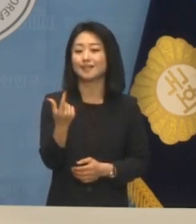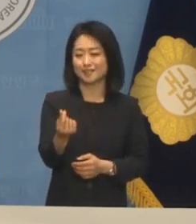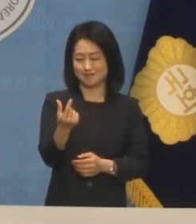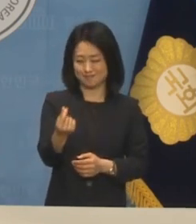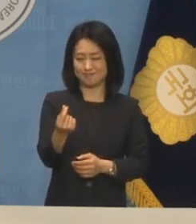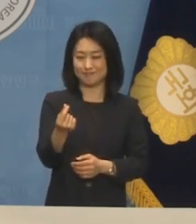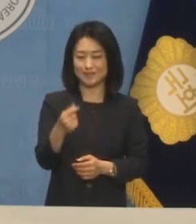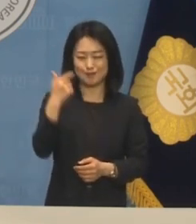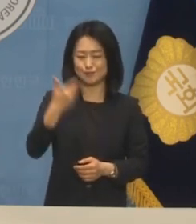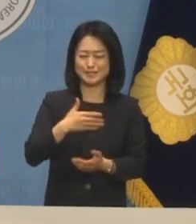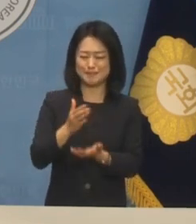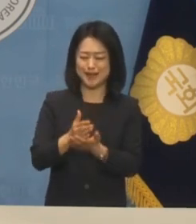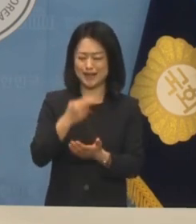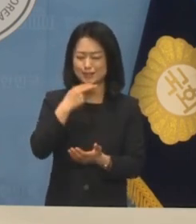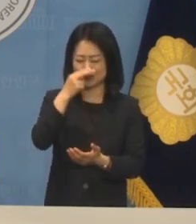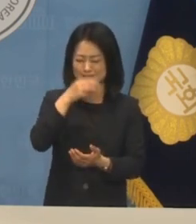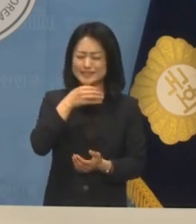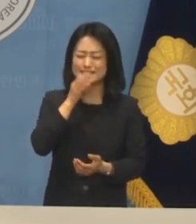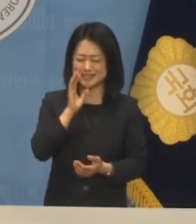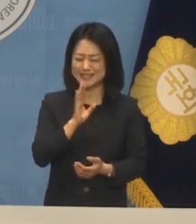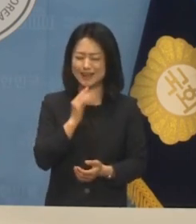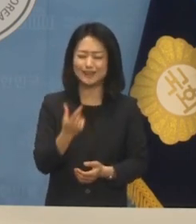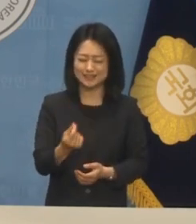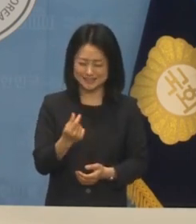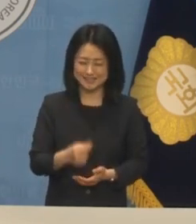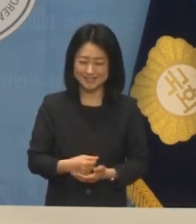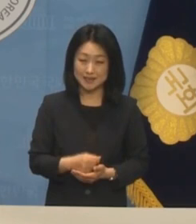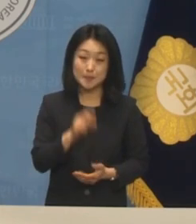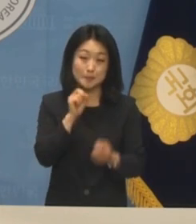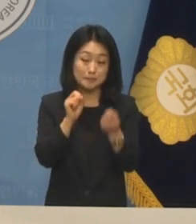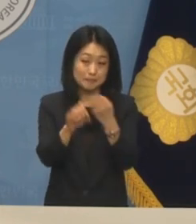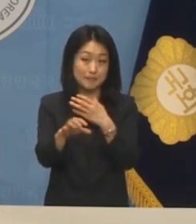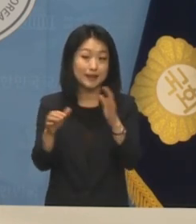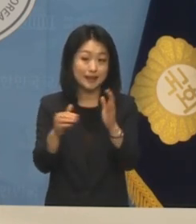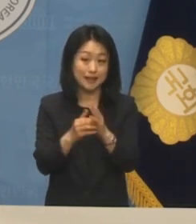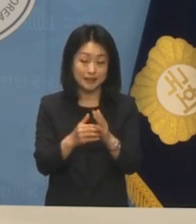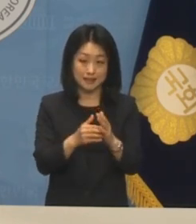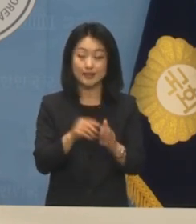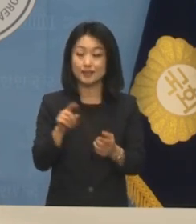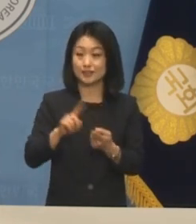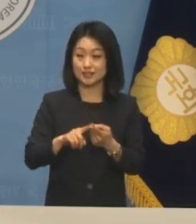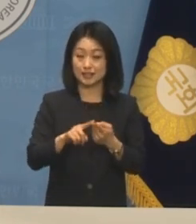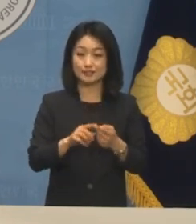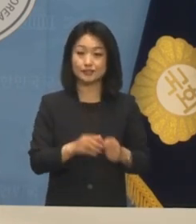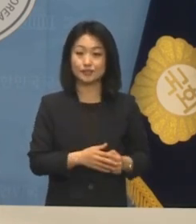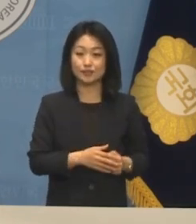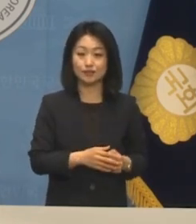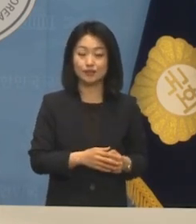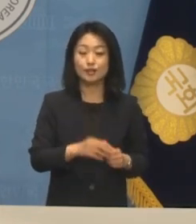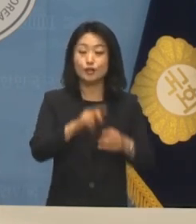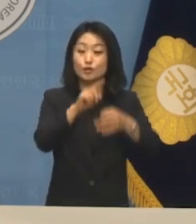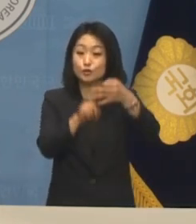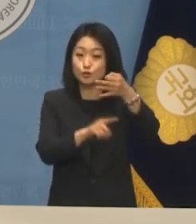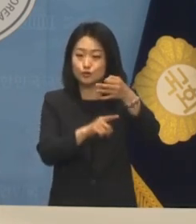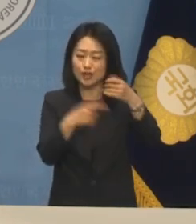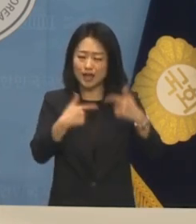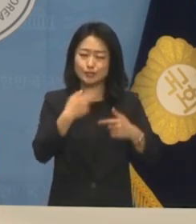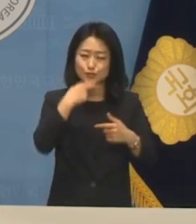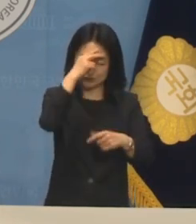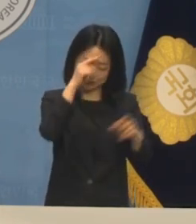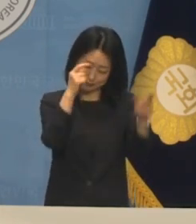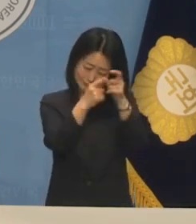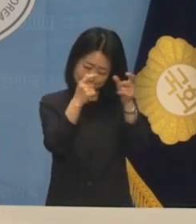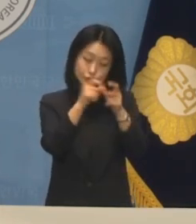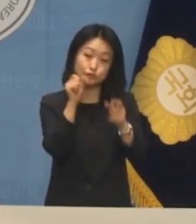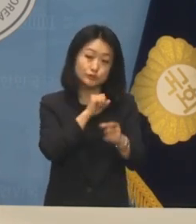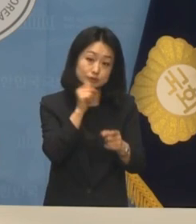그런 건 묻지 마요. 술 드시지 안 드시겠어요? 이에 대해 권익위는 소문난 주당으로 알려진 윤석열